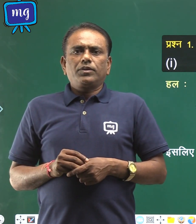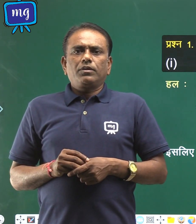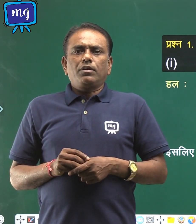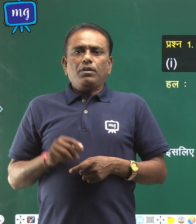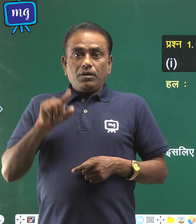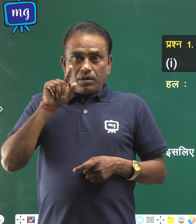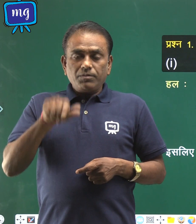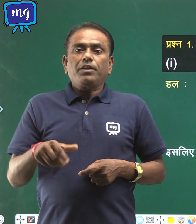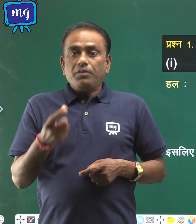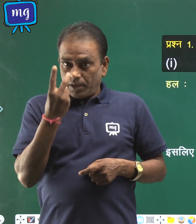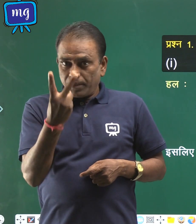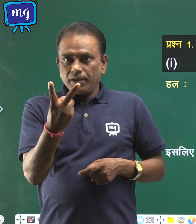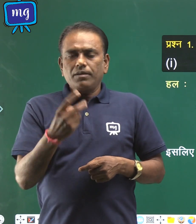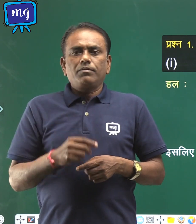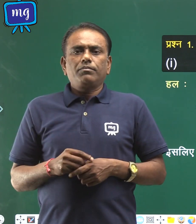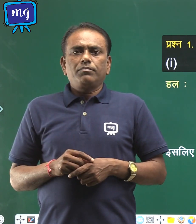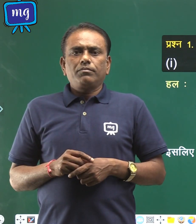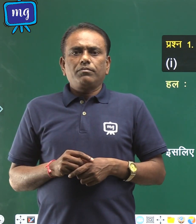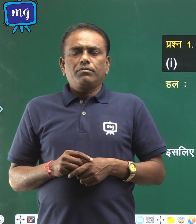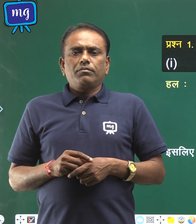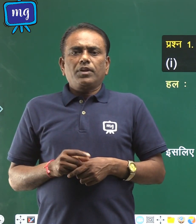हम ये देखेंगे